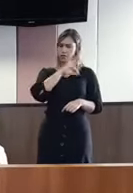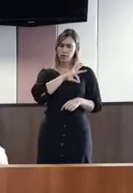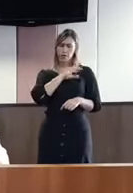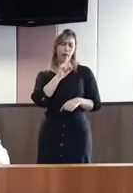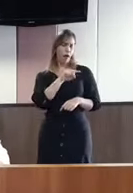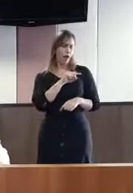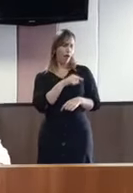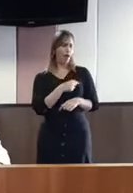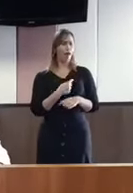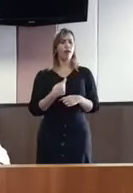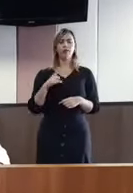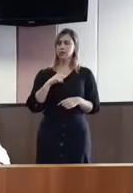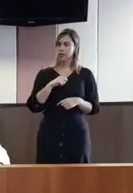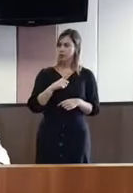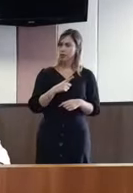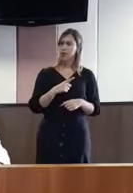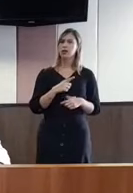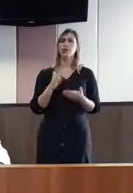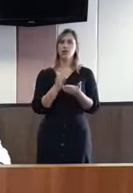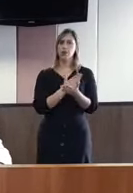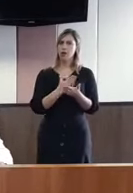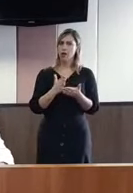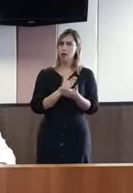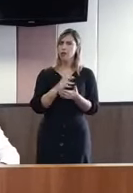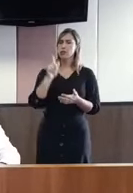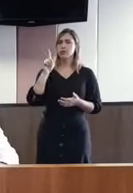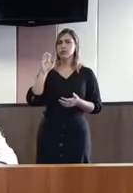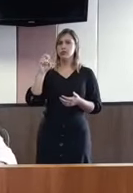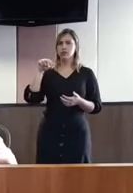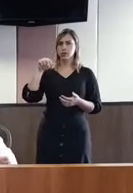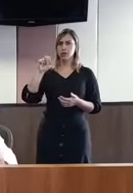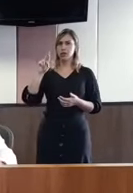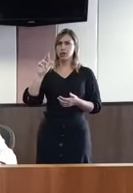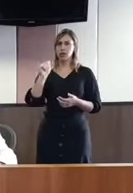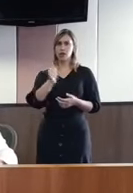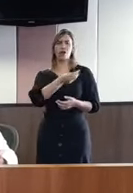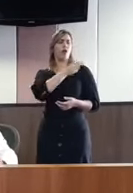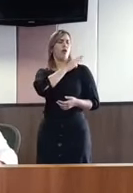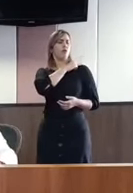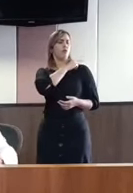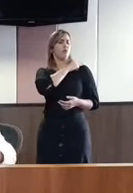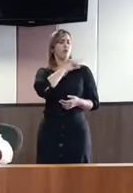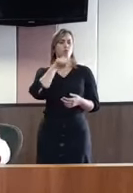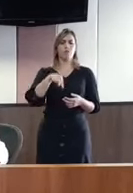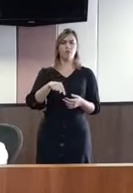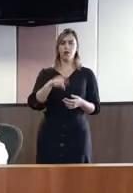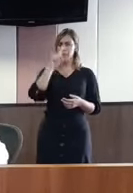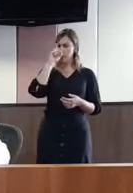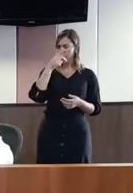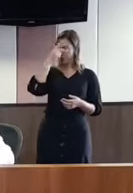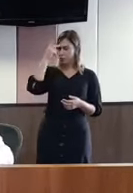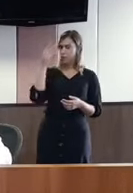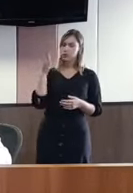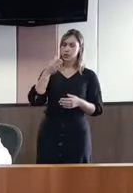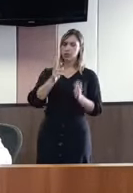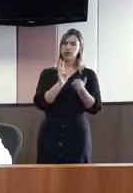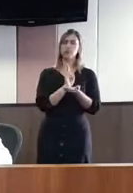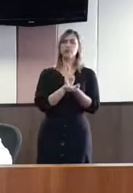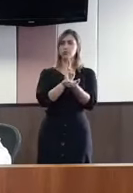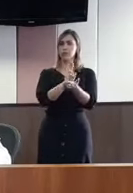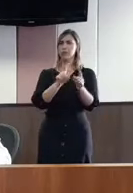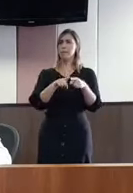país. Nós temos aqui, né, um general da Brigada aqui participando conosco. Quando ele não vem, ele manda um representante.